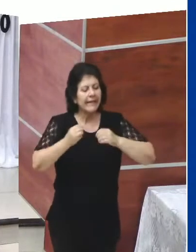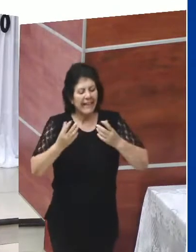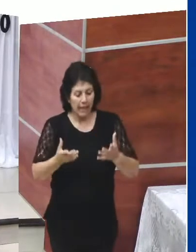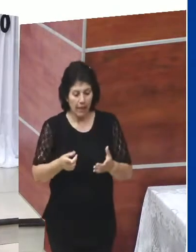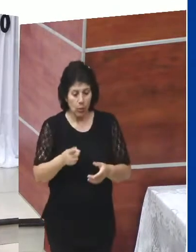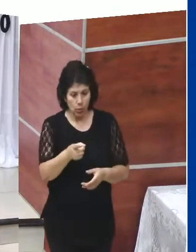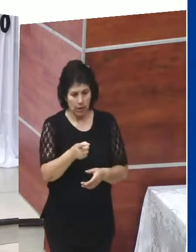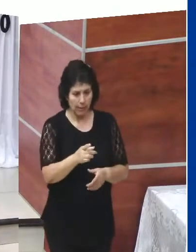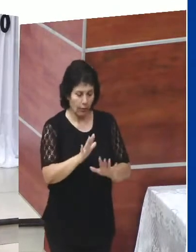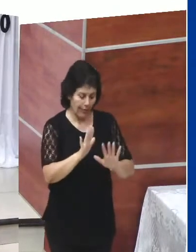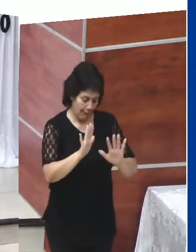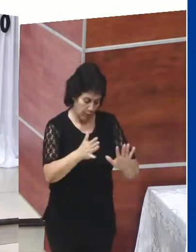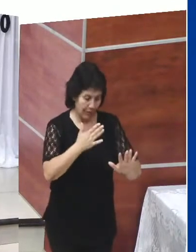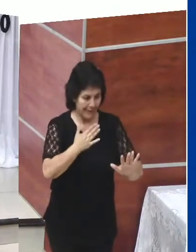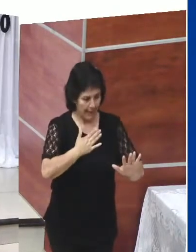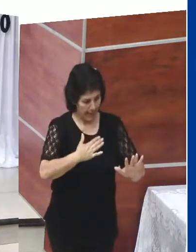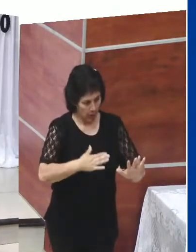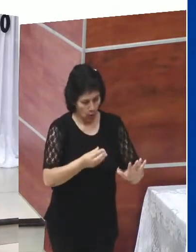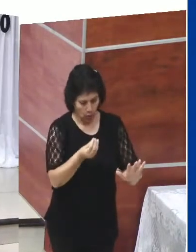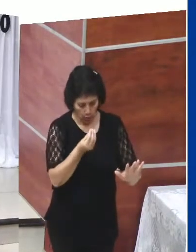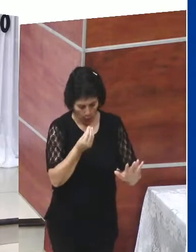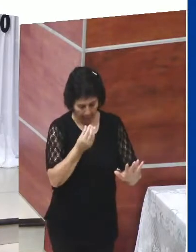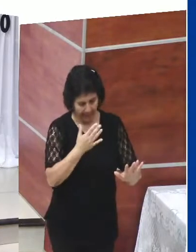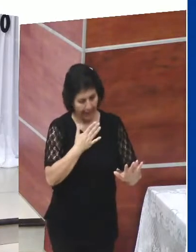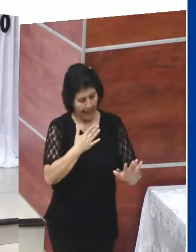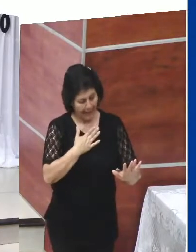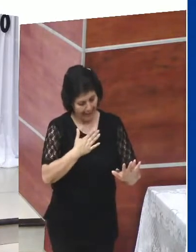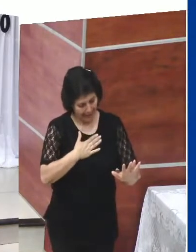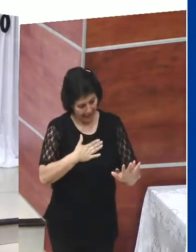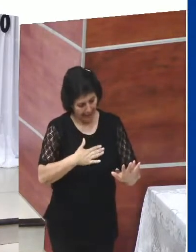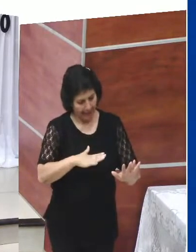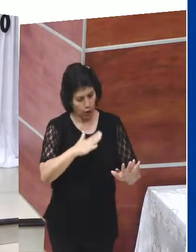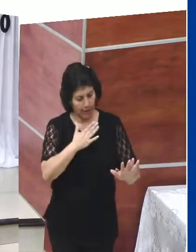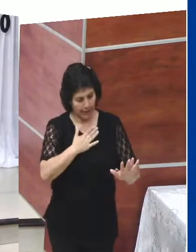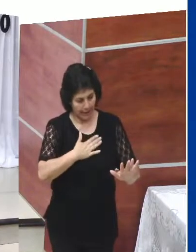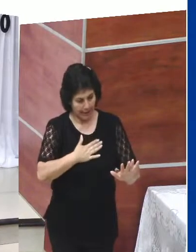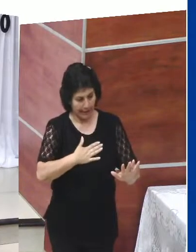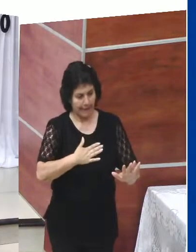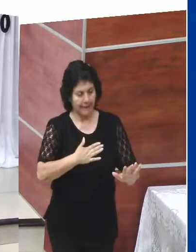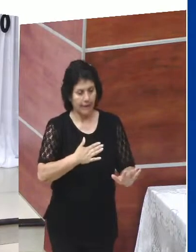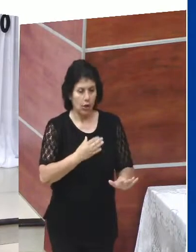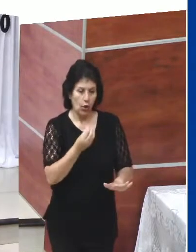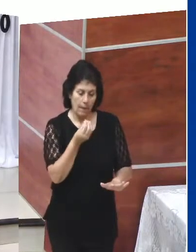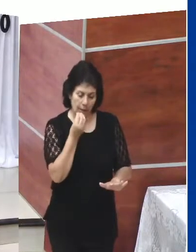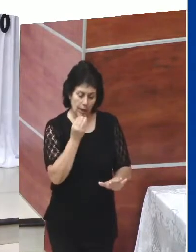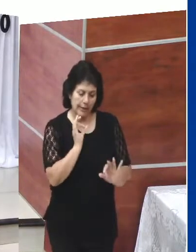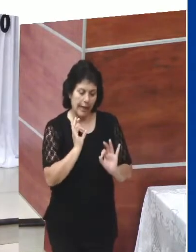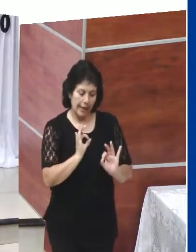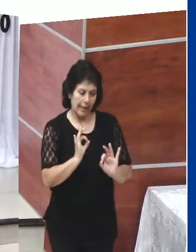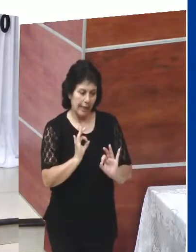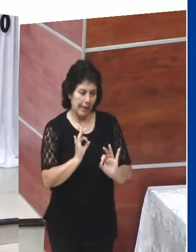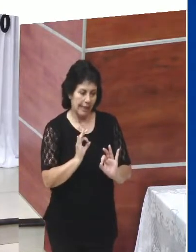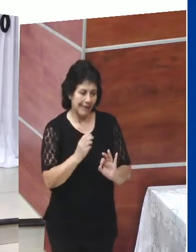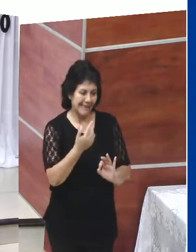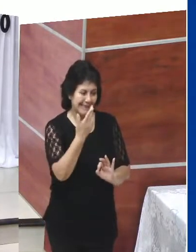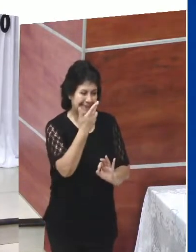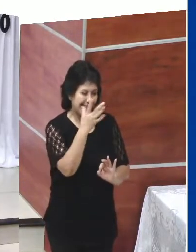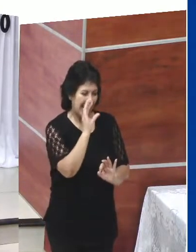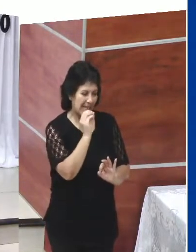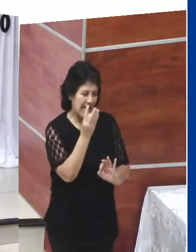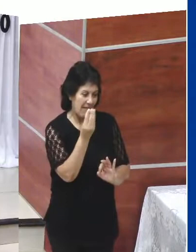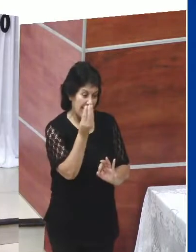Mastiquen. ¿Cuántas veces hay que masticar el alimento antes de tragar? Más de 30. Algunos con 4 es suficiente, ¿no es